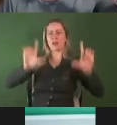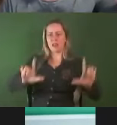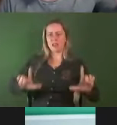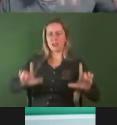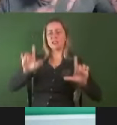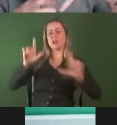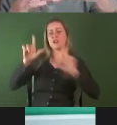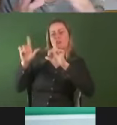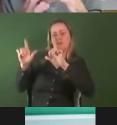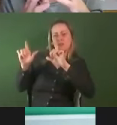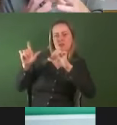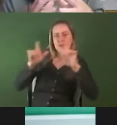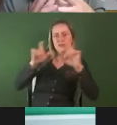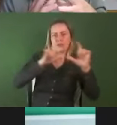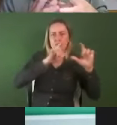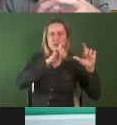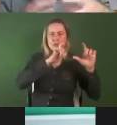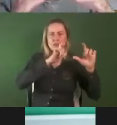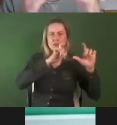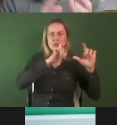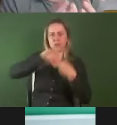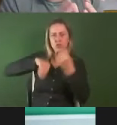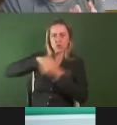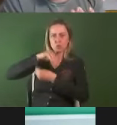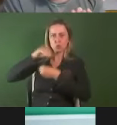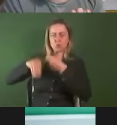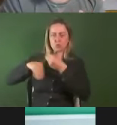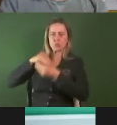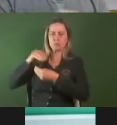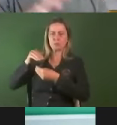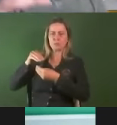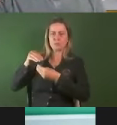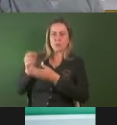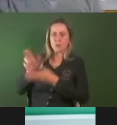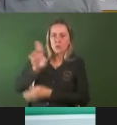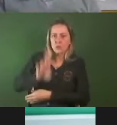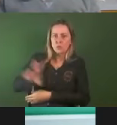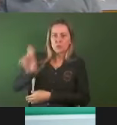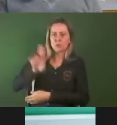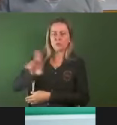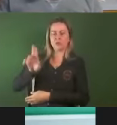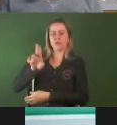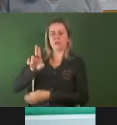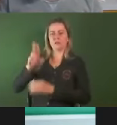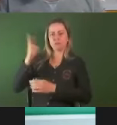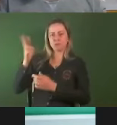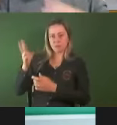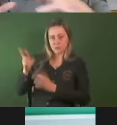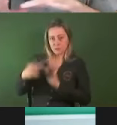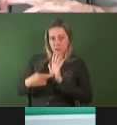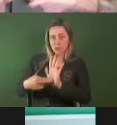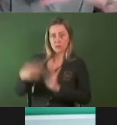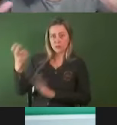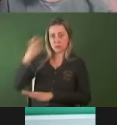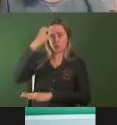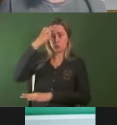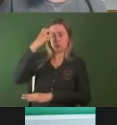paredes. Então, é uma mistura de objetos de consumo representando a cultura americana e